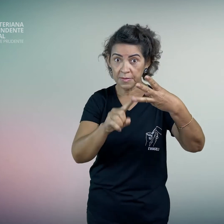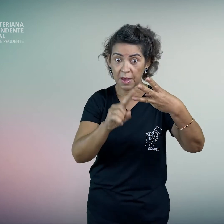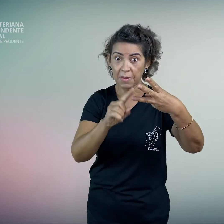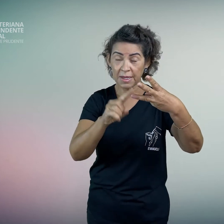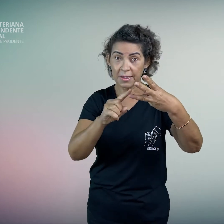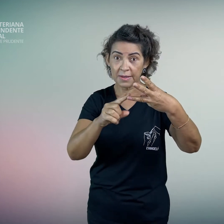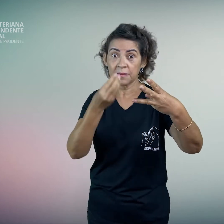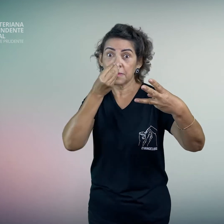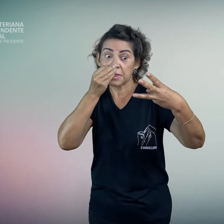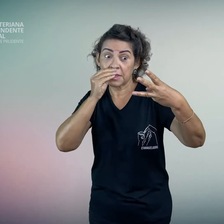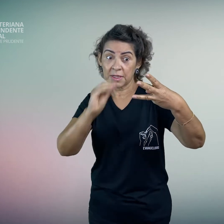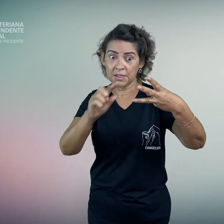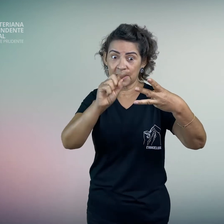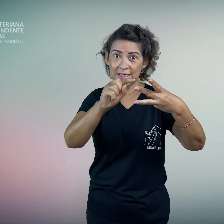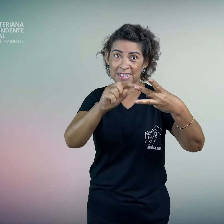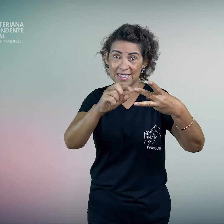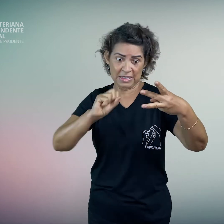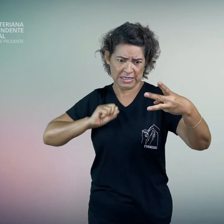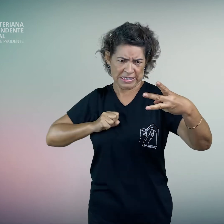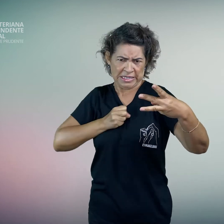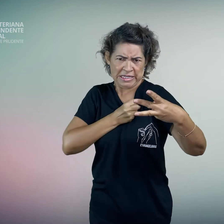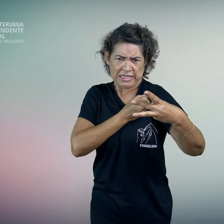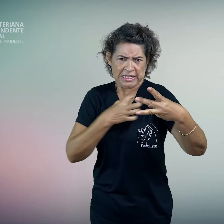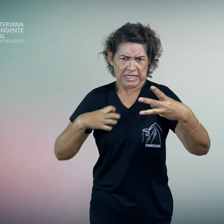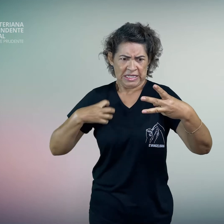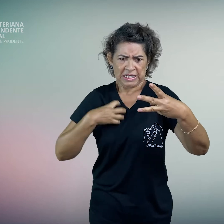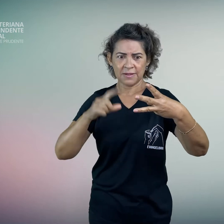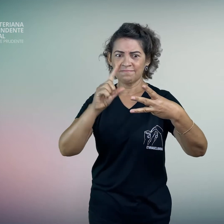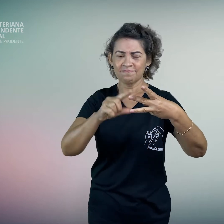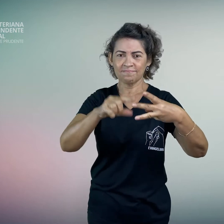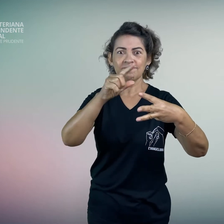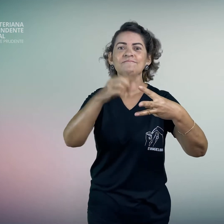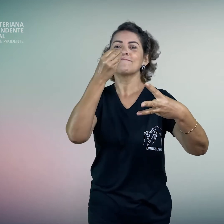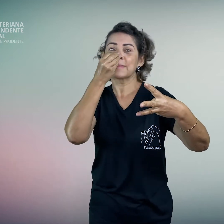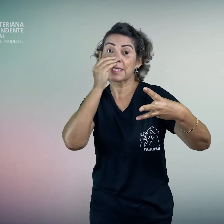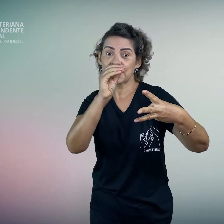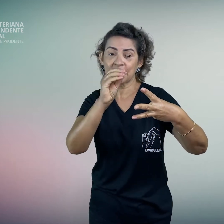rejeição, ira, rejeição, o qual o mundo está preso.